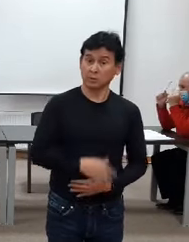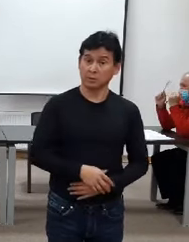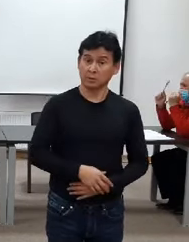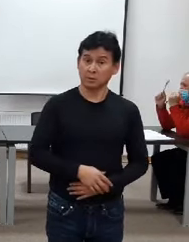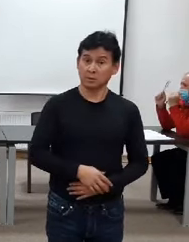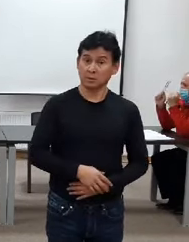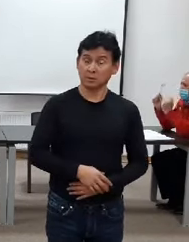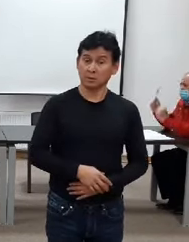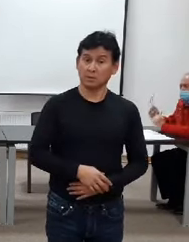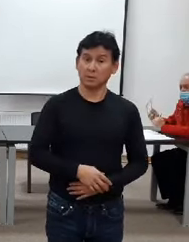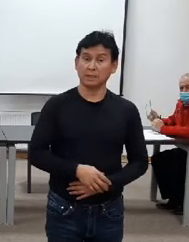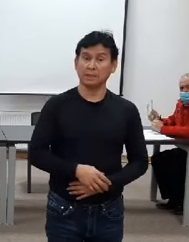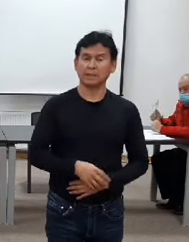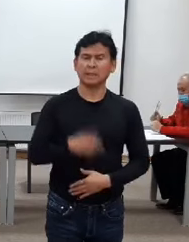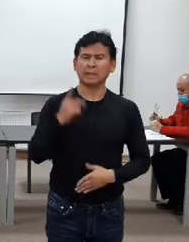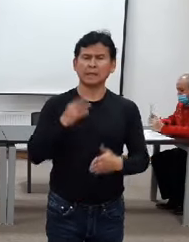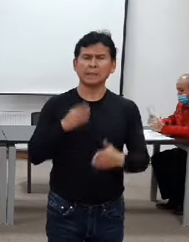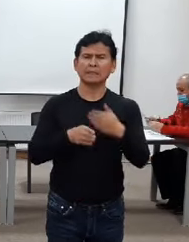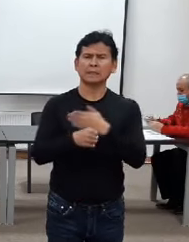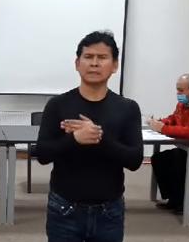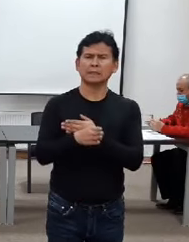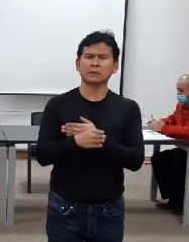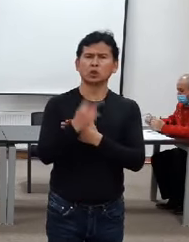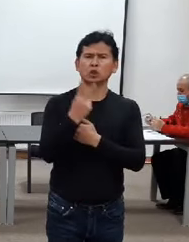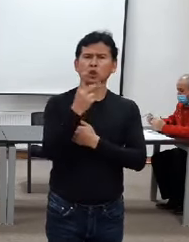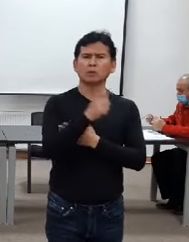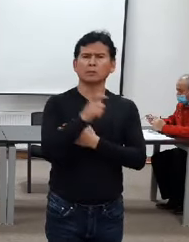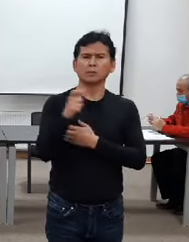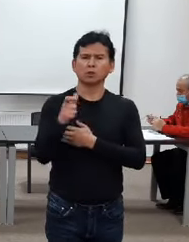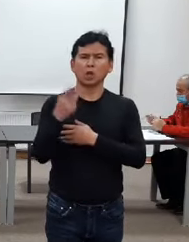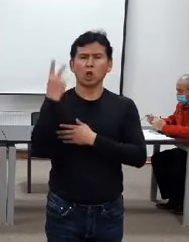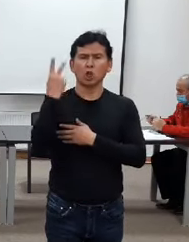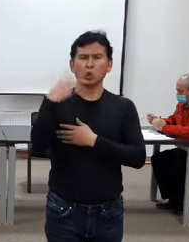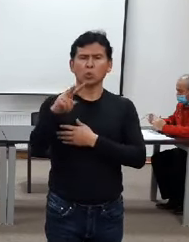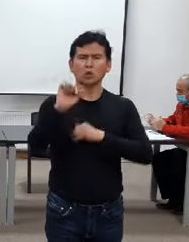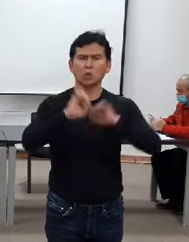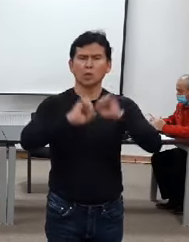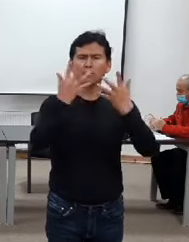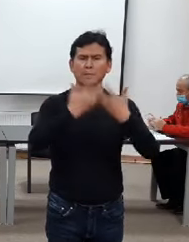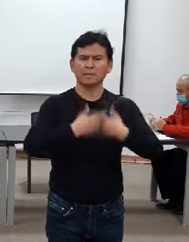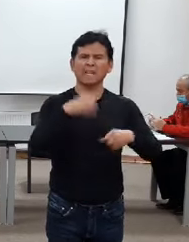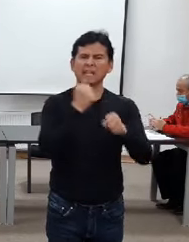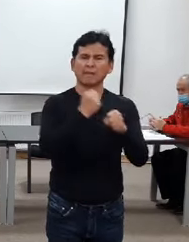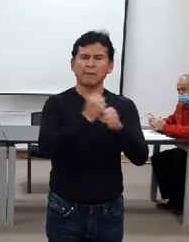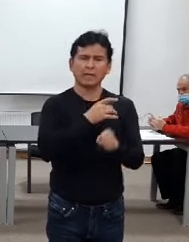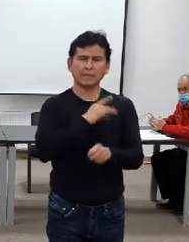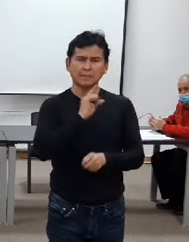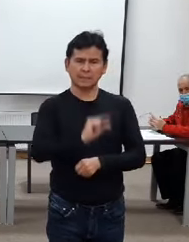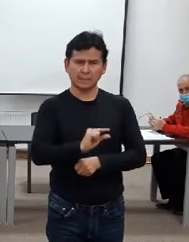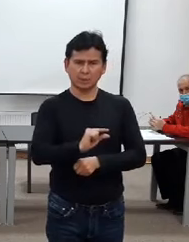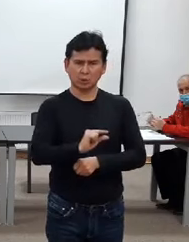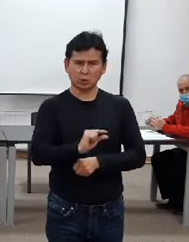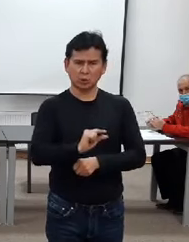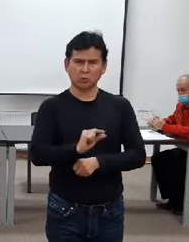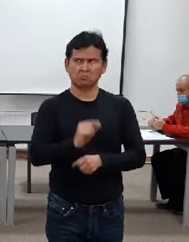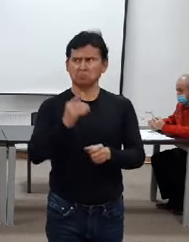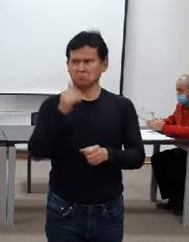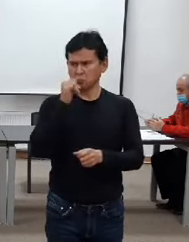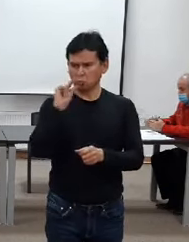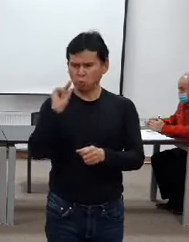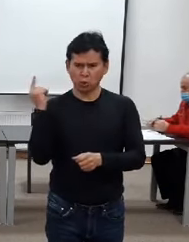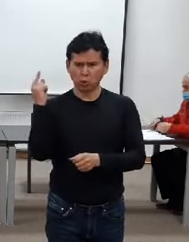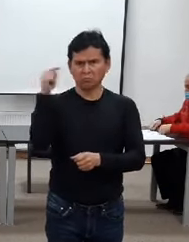Respecto al ingreso de dos personas que son dueños de una empresa que trabajan en la comuna de Chile Chico, llegaron también hace muy poco